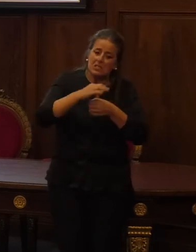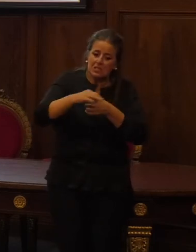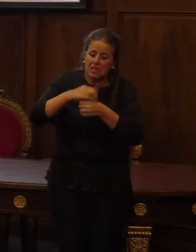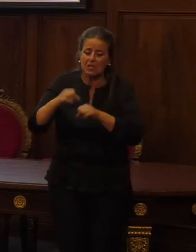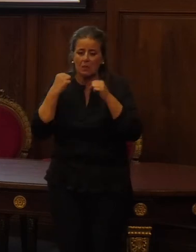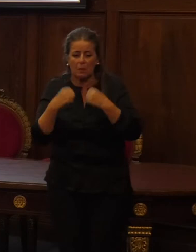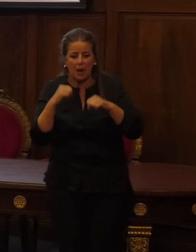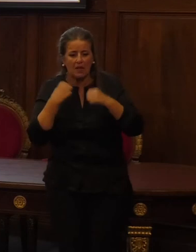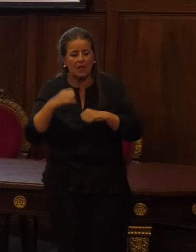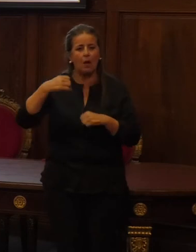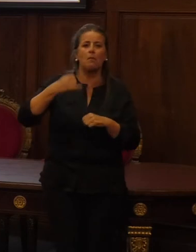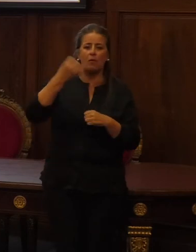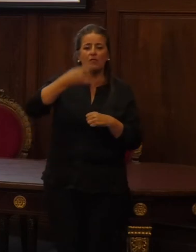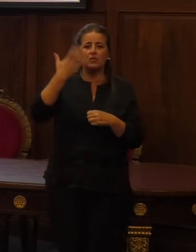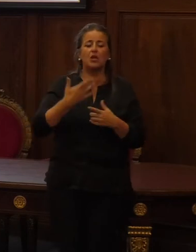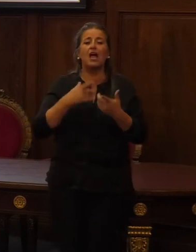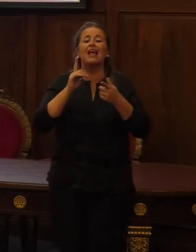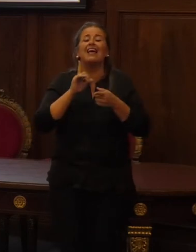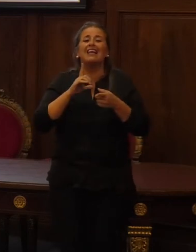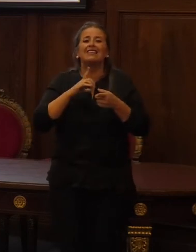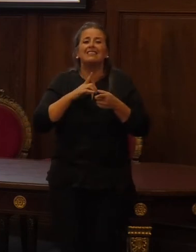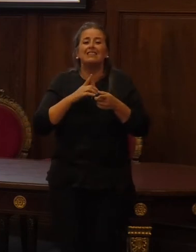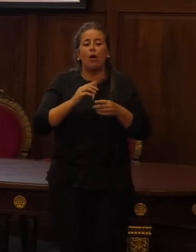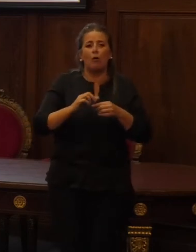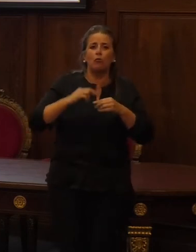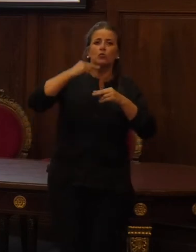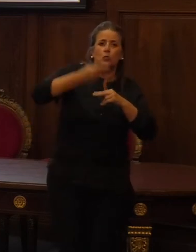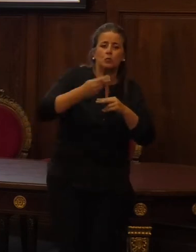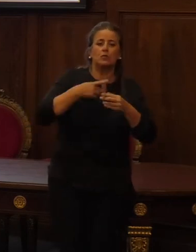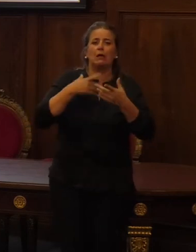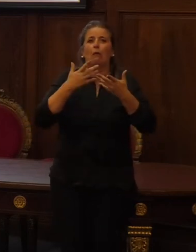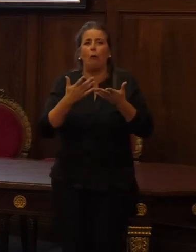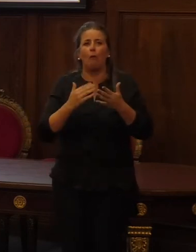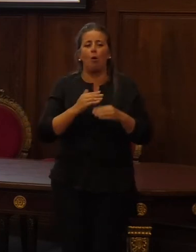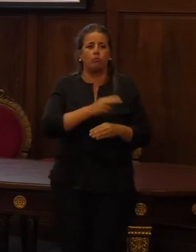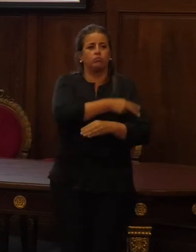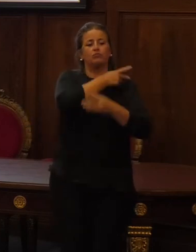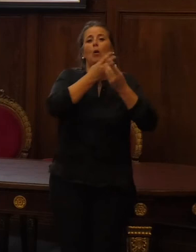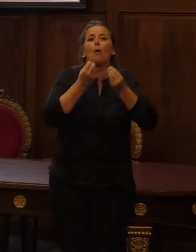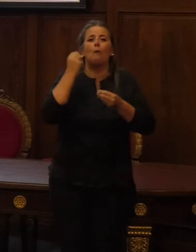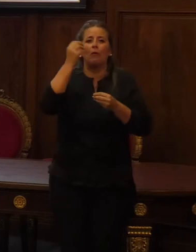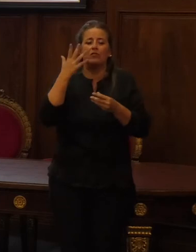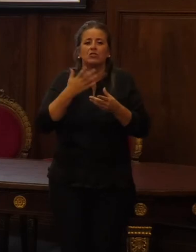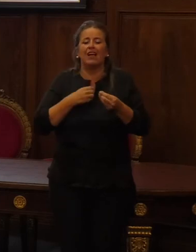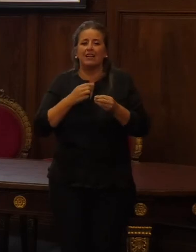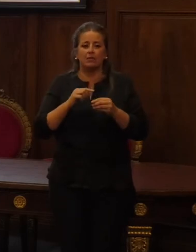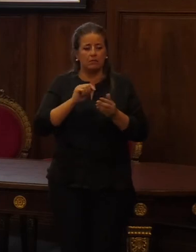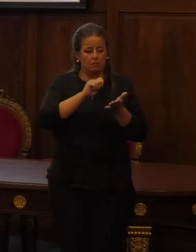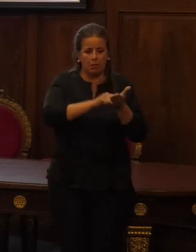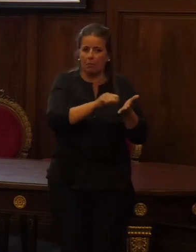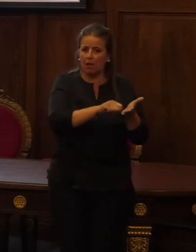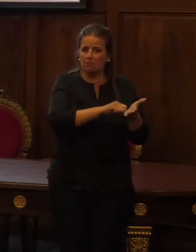profesional, los posgrados seguían en el papel porque aún no ocupaban